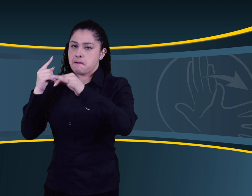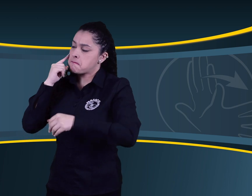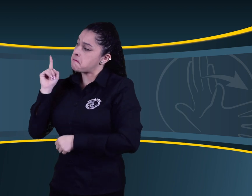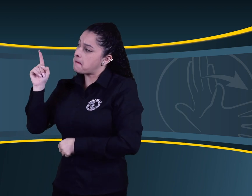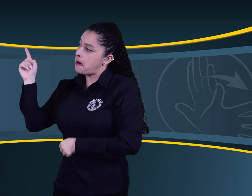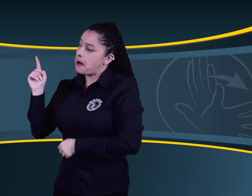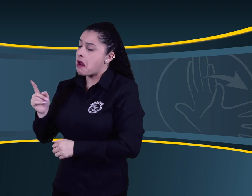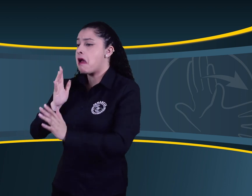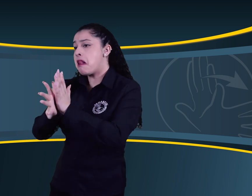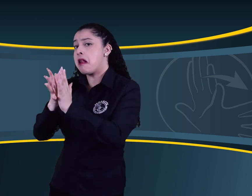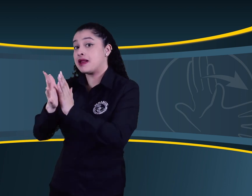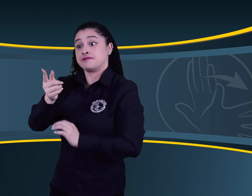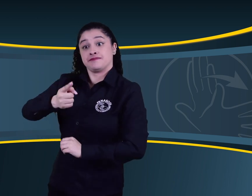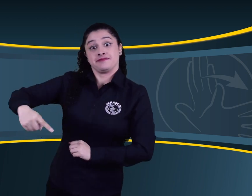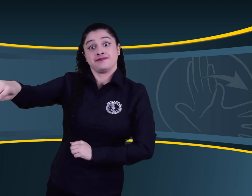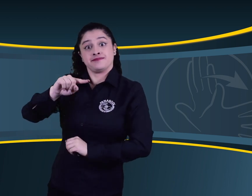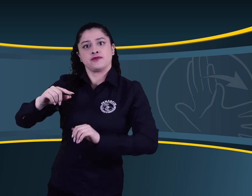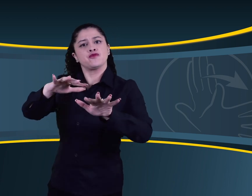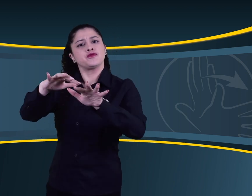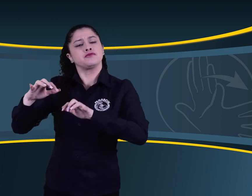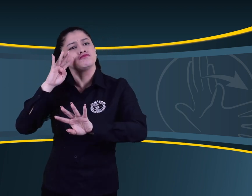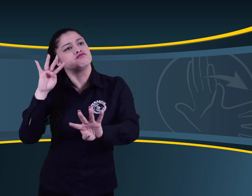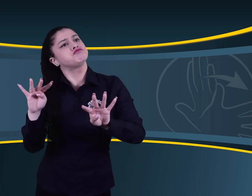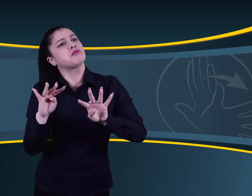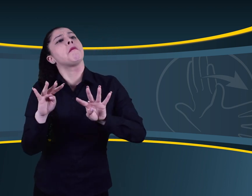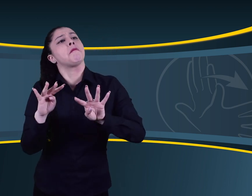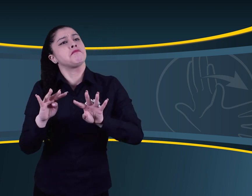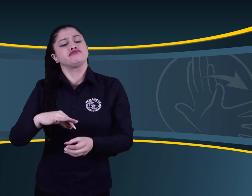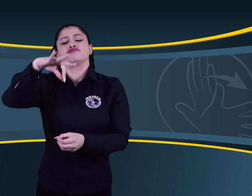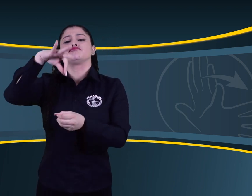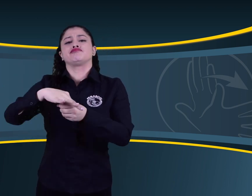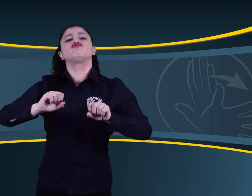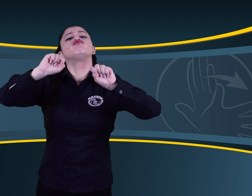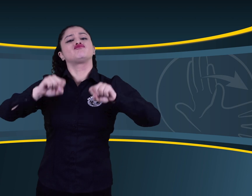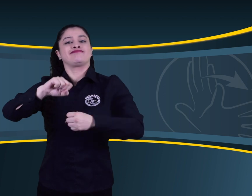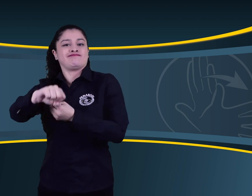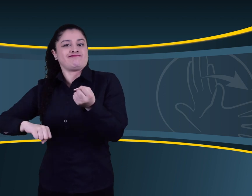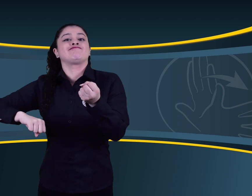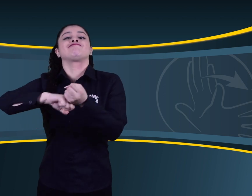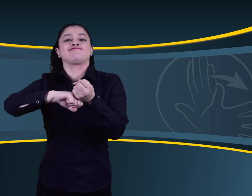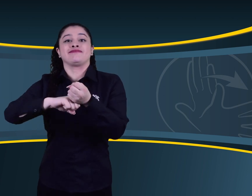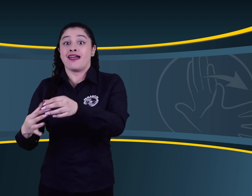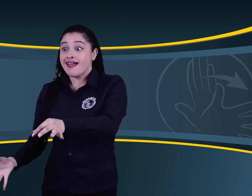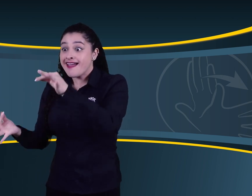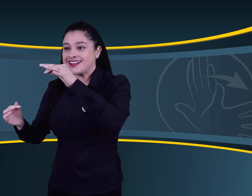quienes expusieron cada uno de los artículos después de una votación se aprobó el apoyo a este documento